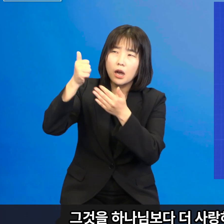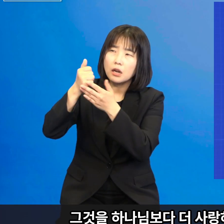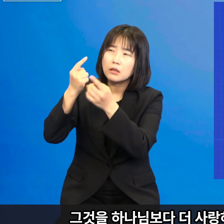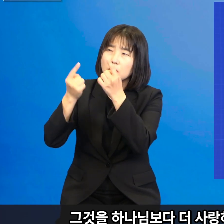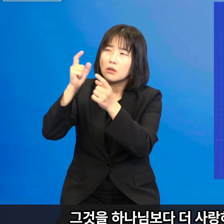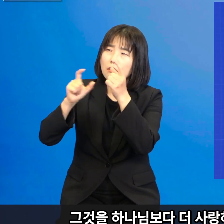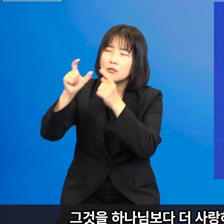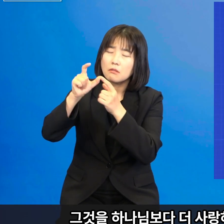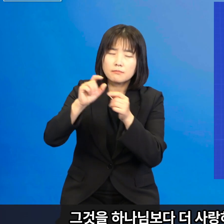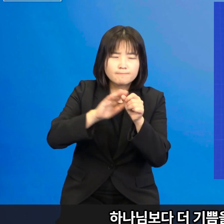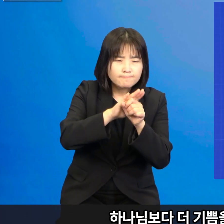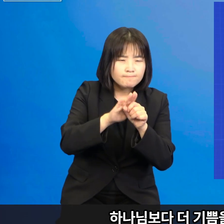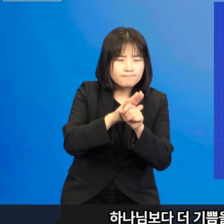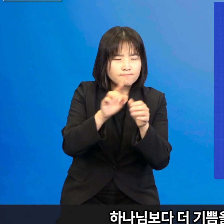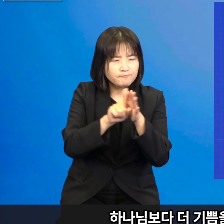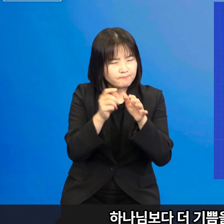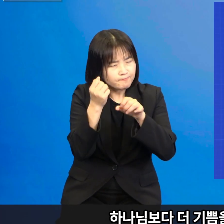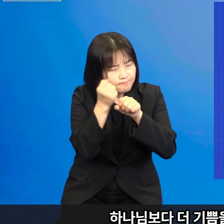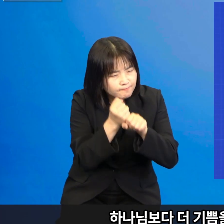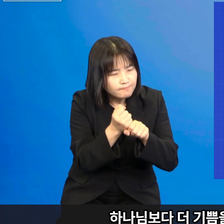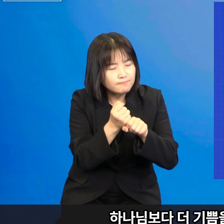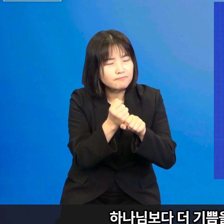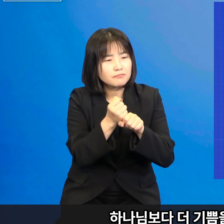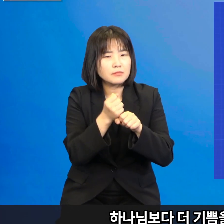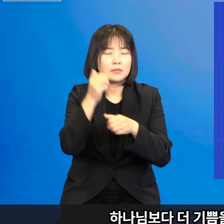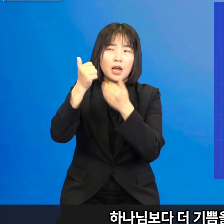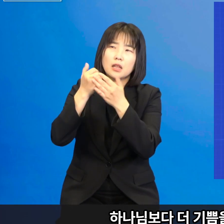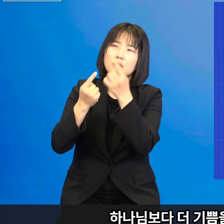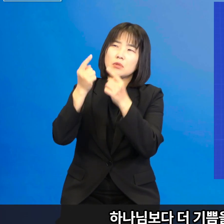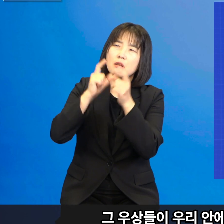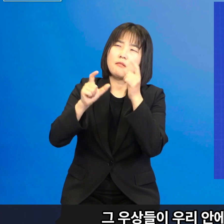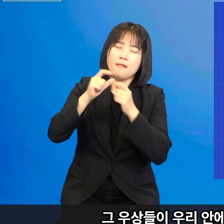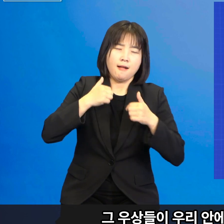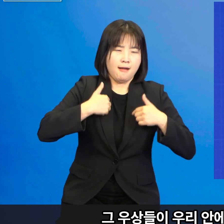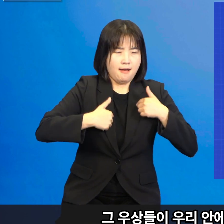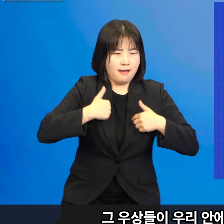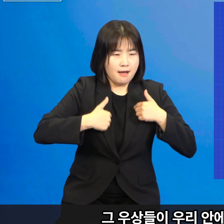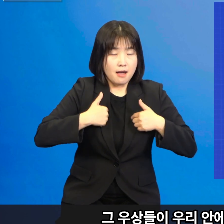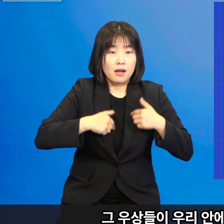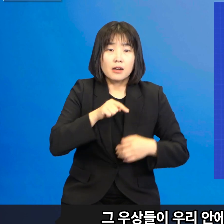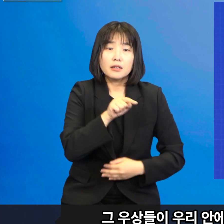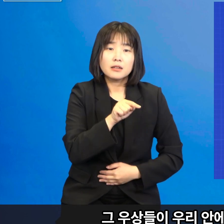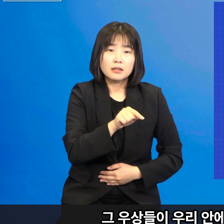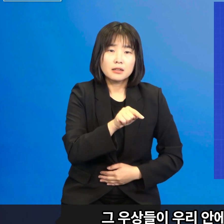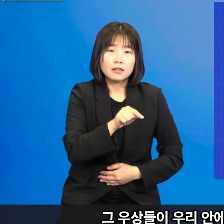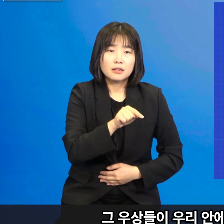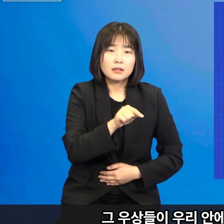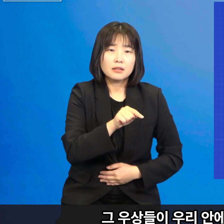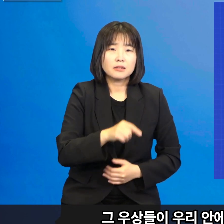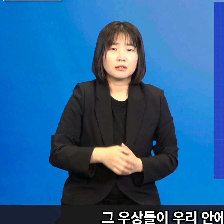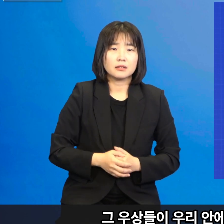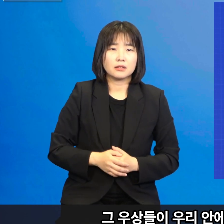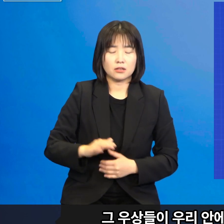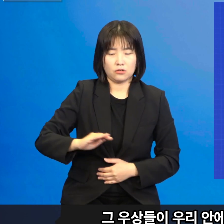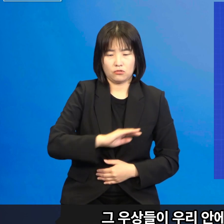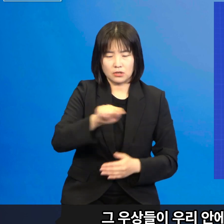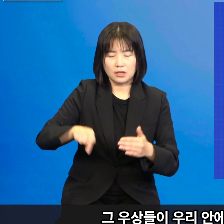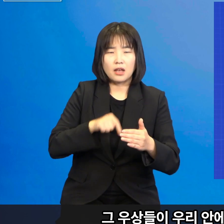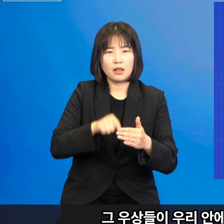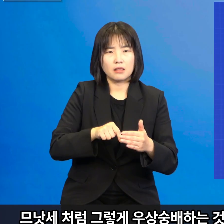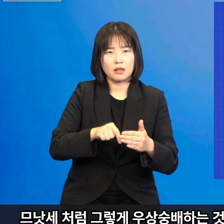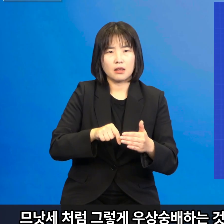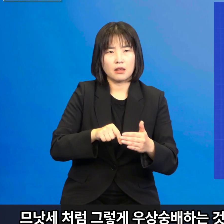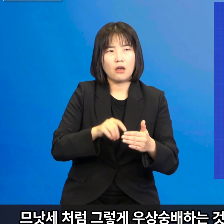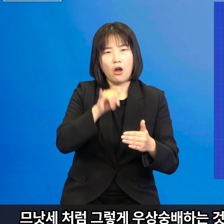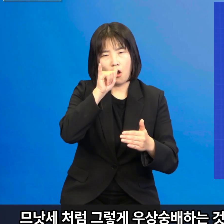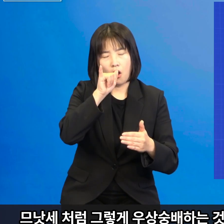하나님보다 더 의지하고 하나님보다 더 기쁨을 누리는 원천을 삼는 그 우상들이 우리 안에 여전히 들어와